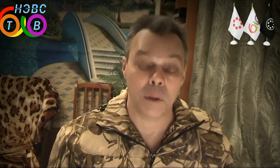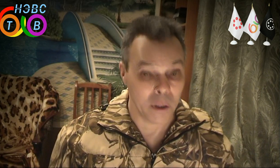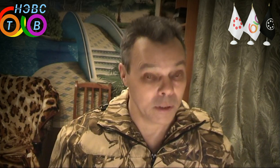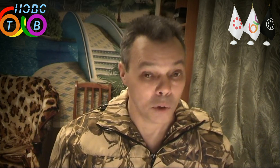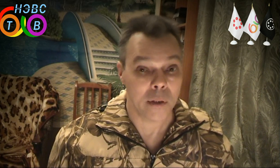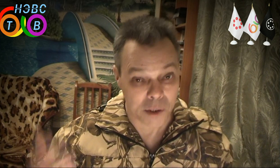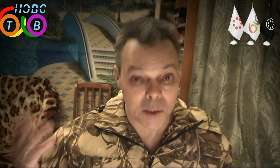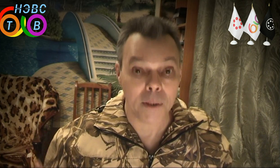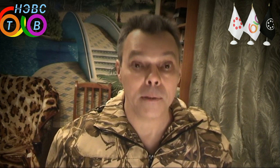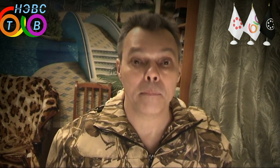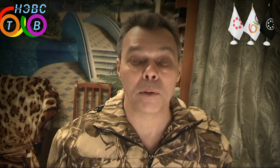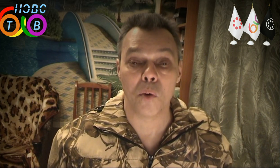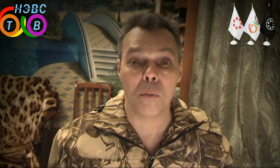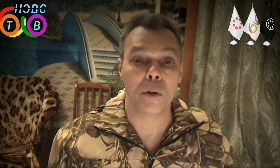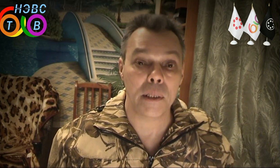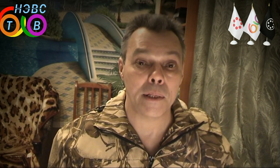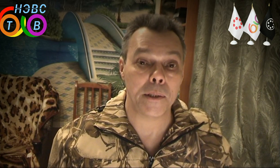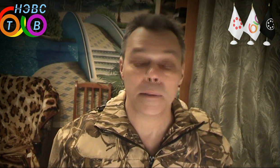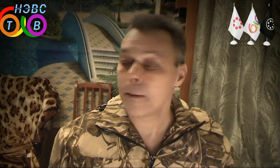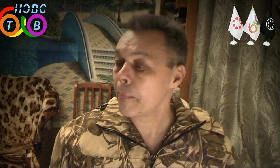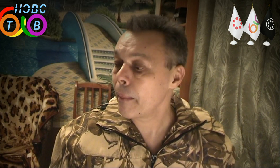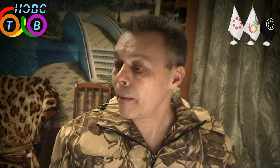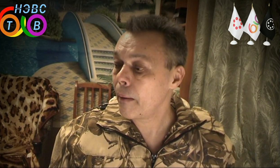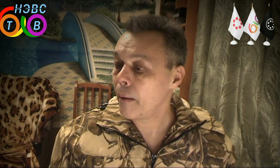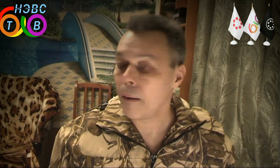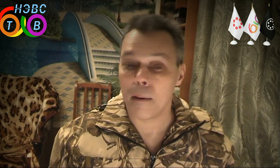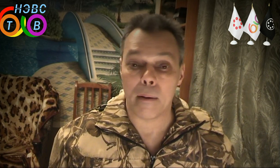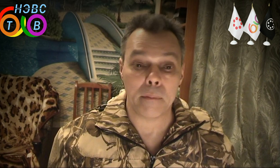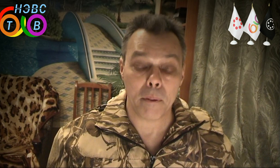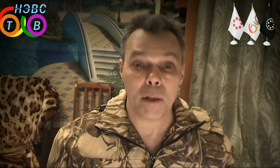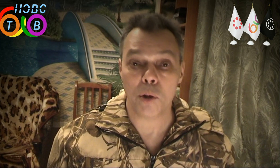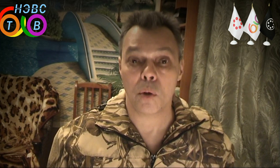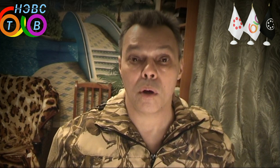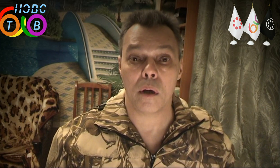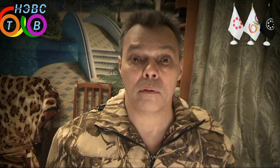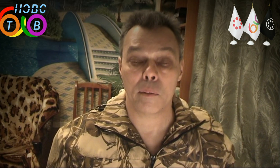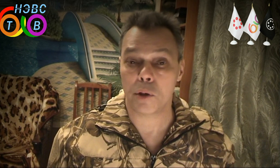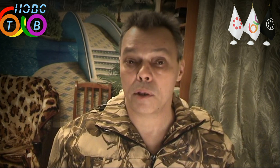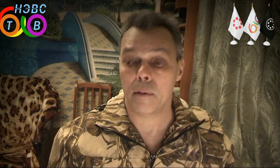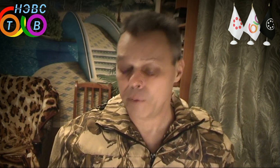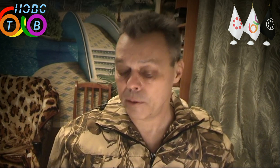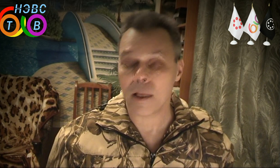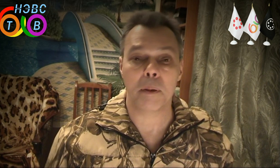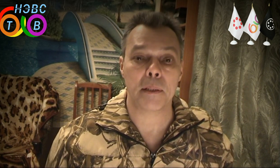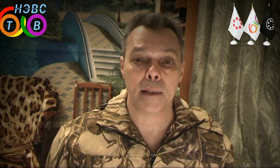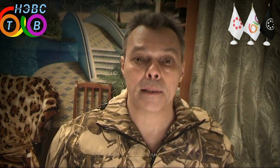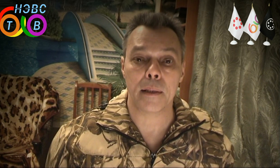теперь, возможно, даже изменить, по-другому жить начать. Напоминаю, что вы можете всегда подписаться на